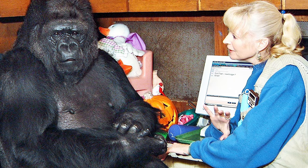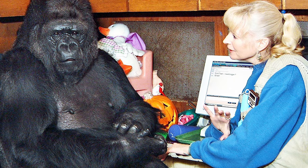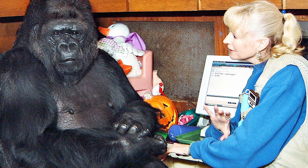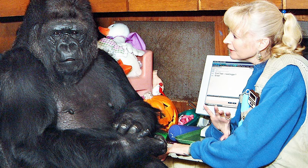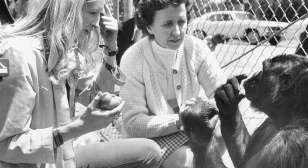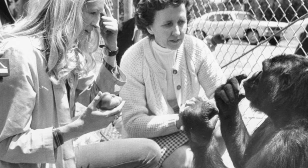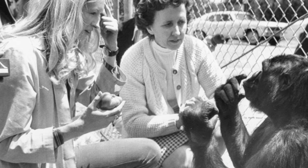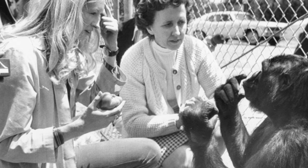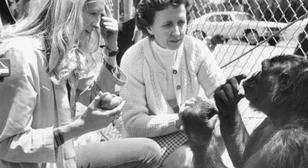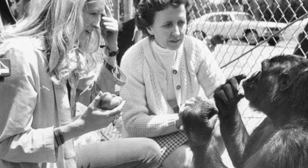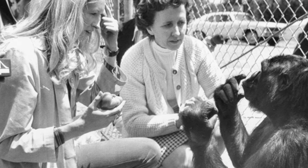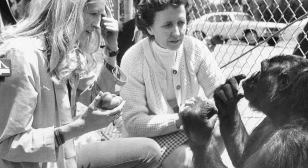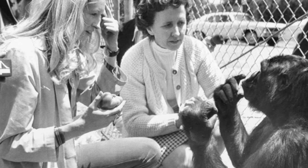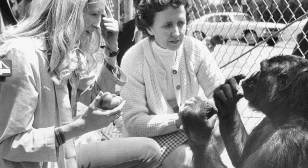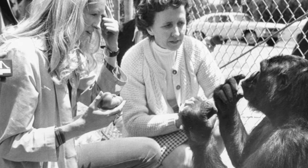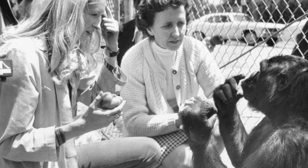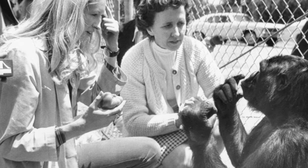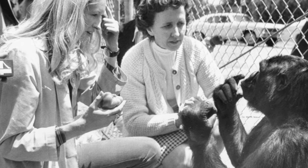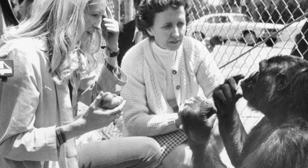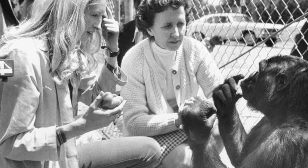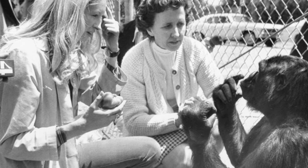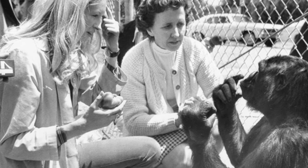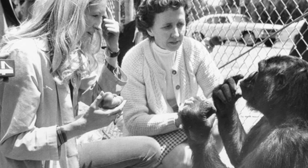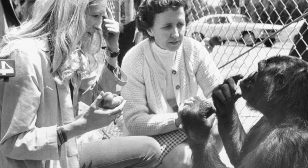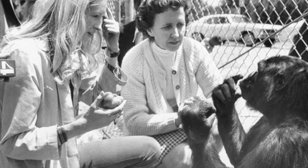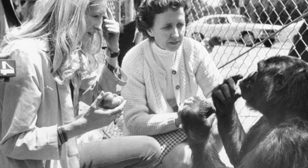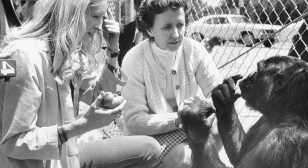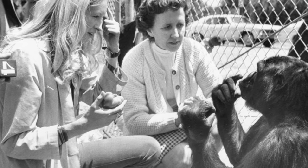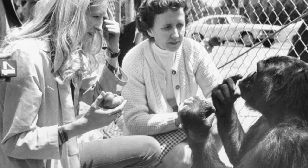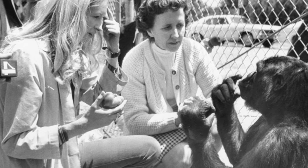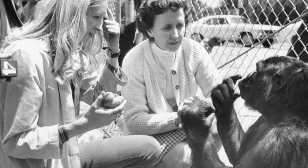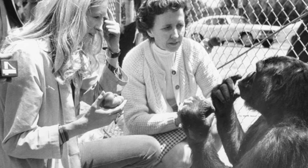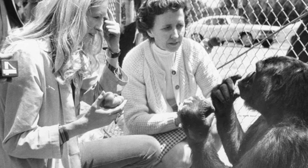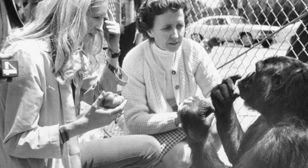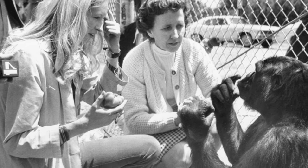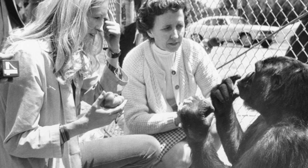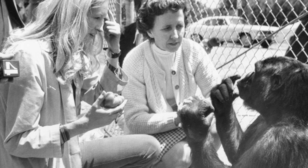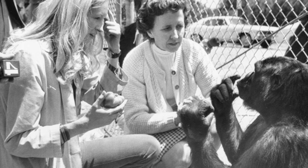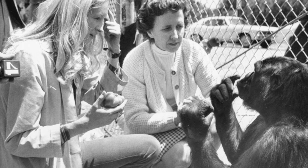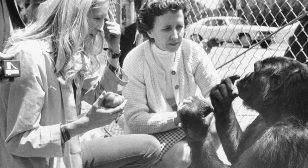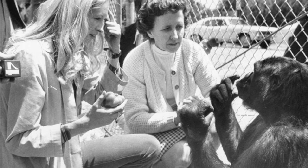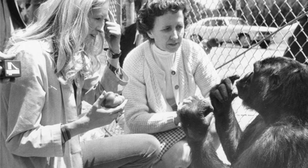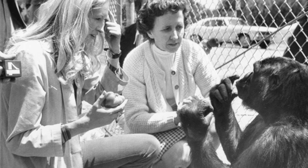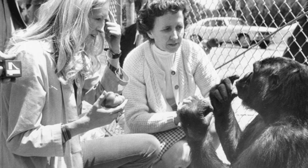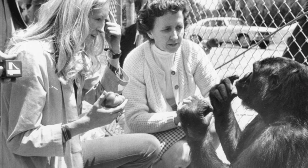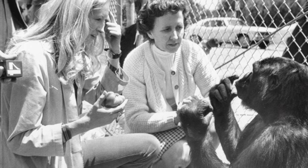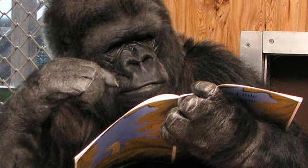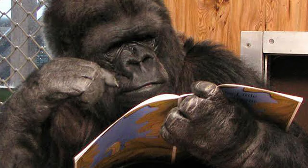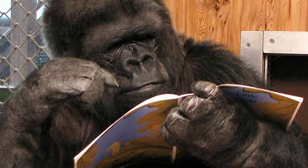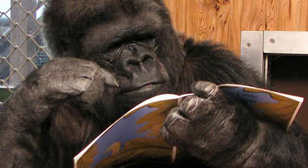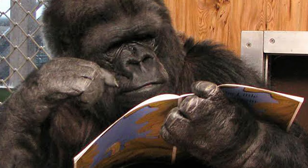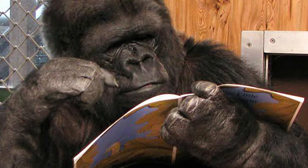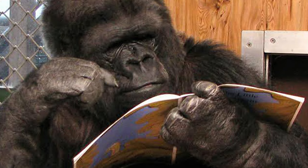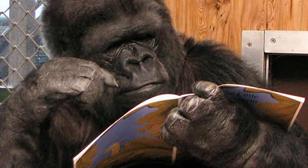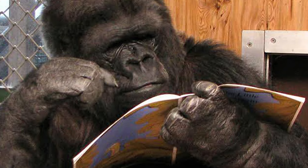gorilla, mangiare e bere. All'età di 5 anni Coco conosceva già perfettamente 200 segni. Poco dopo venne